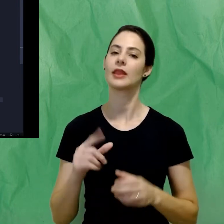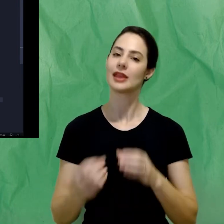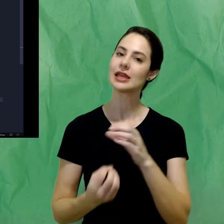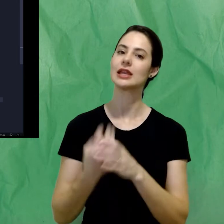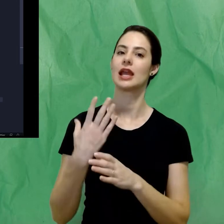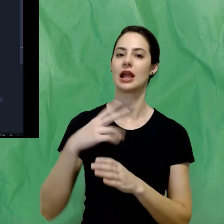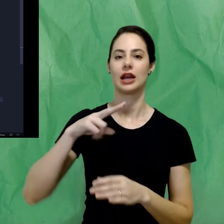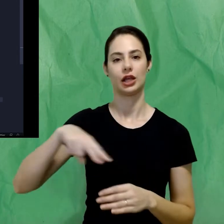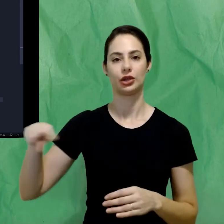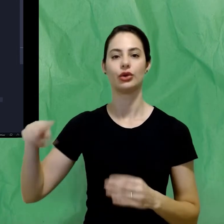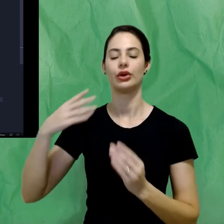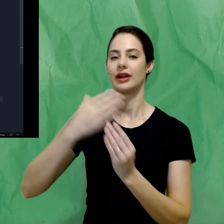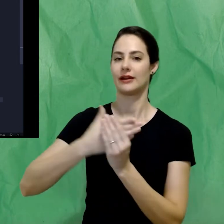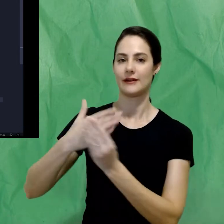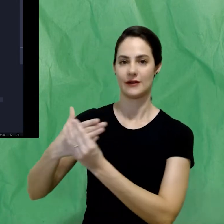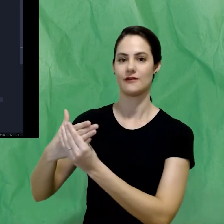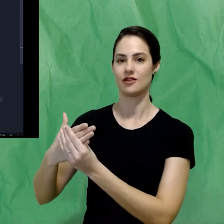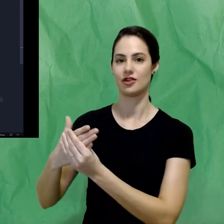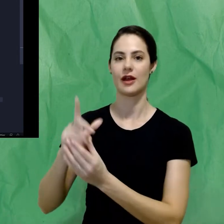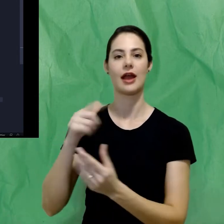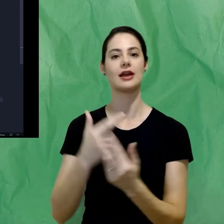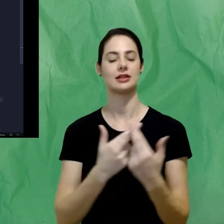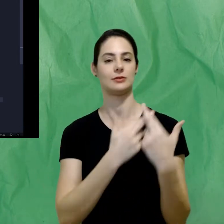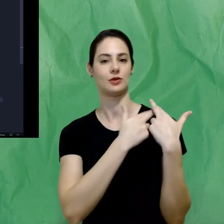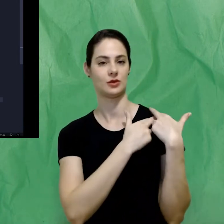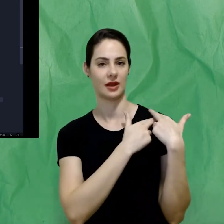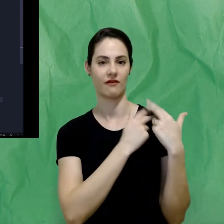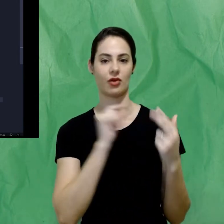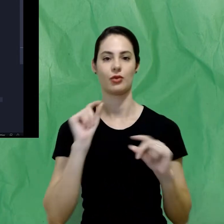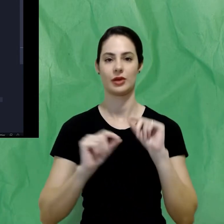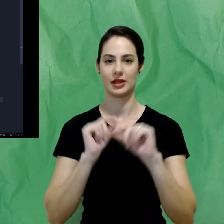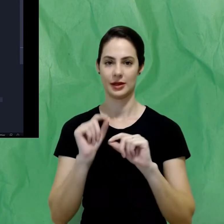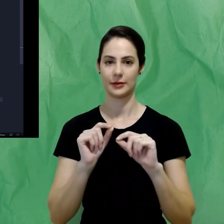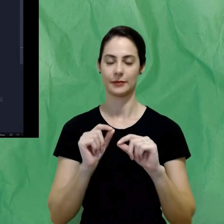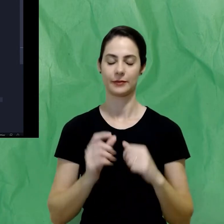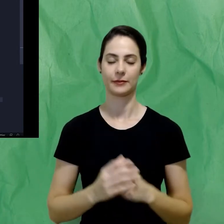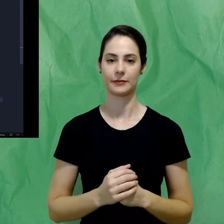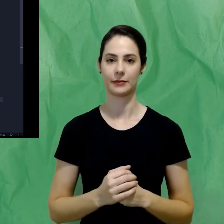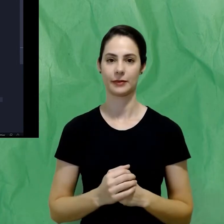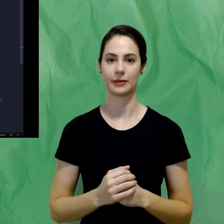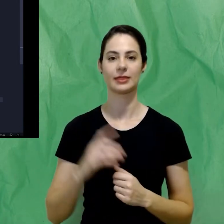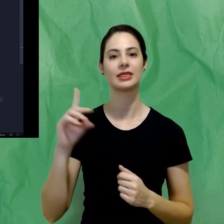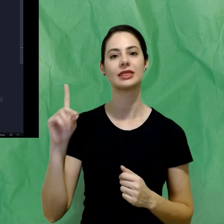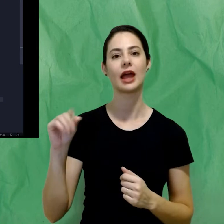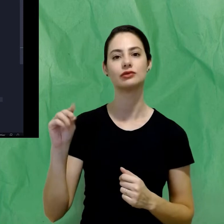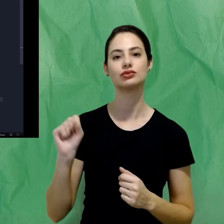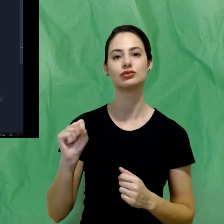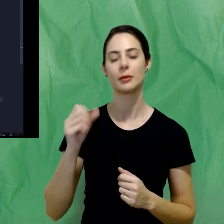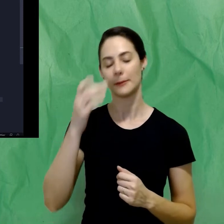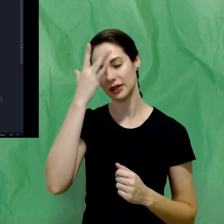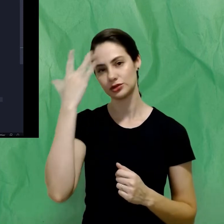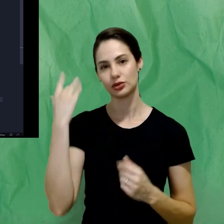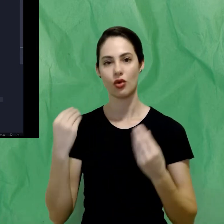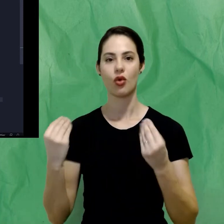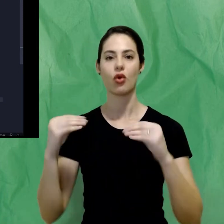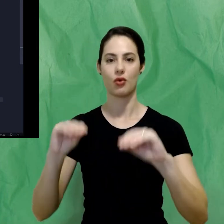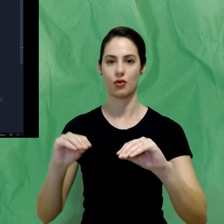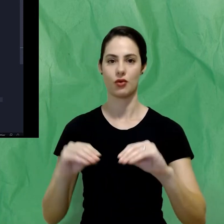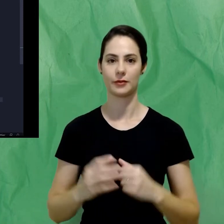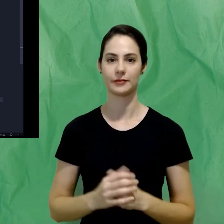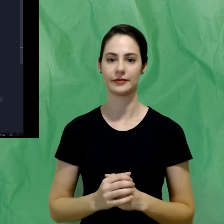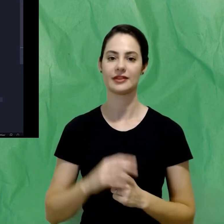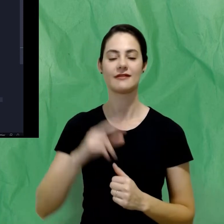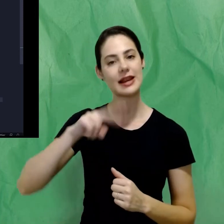leitor de arquivo. Então, esse leitor vai ser o responsável por pegar o dado que o usuário acabou de entregar para a gente